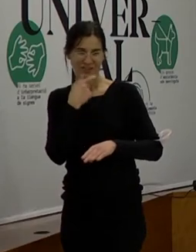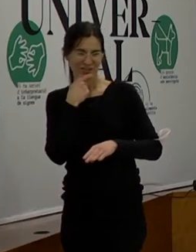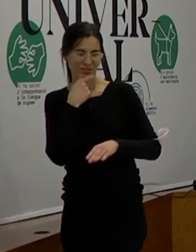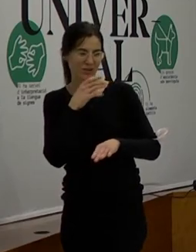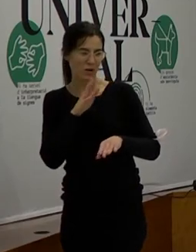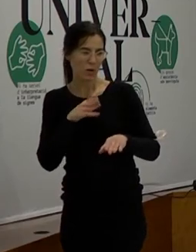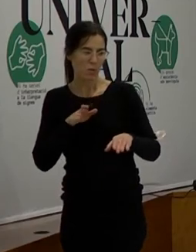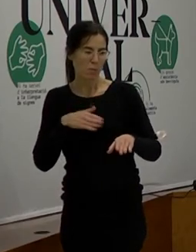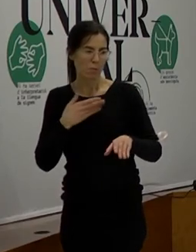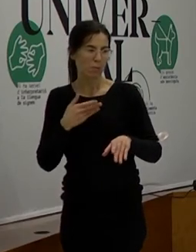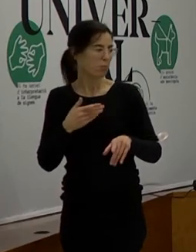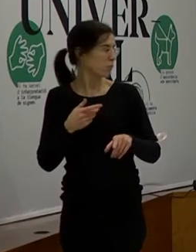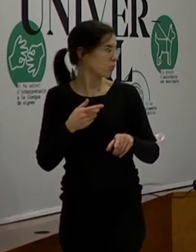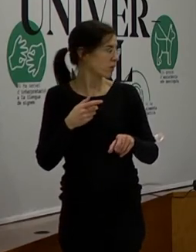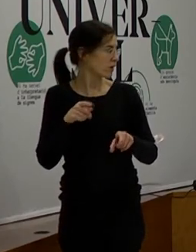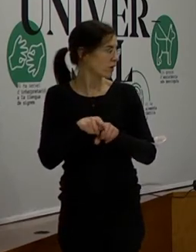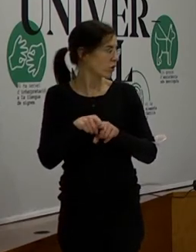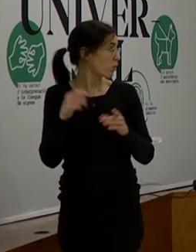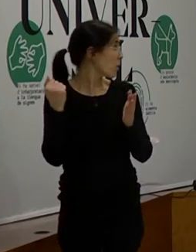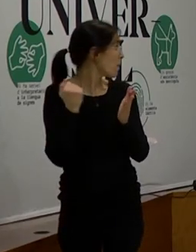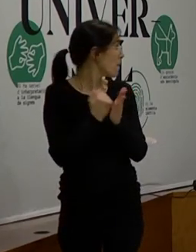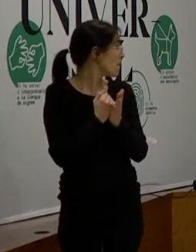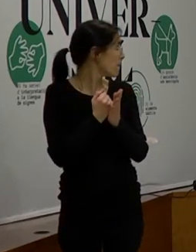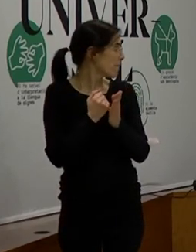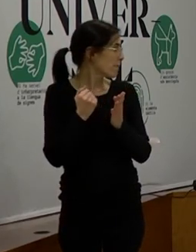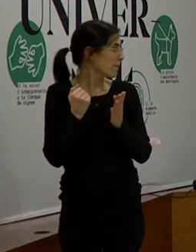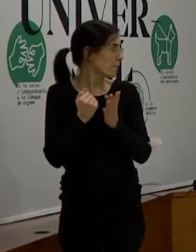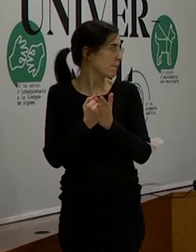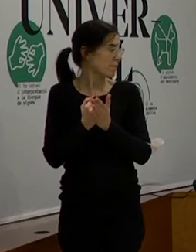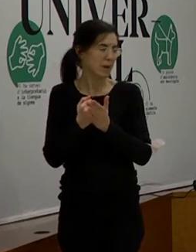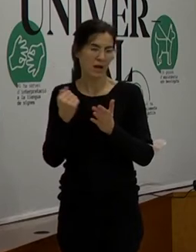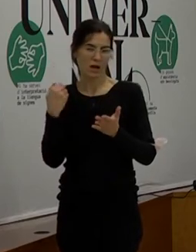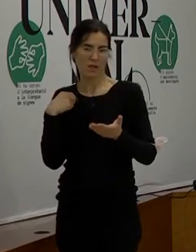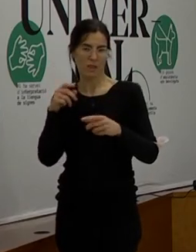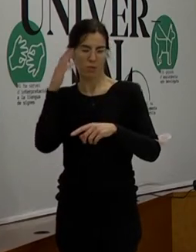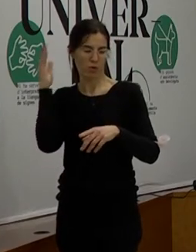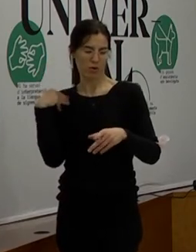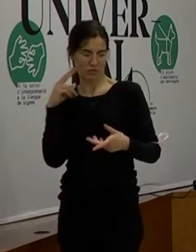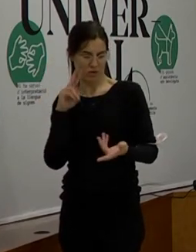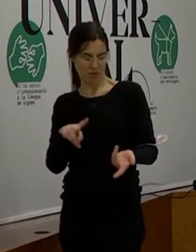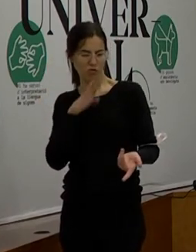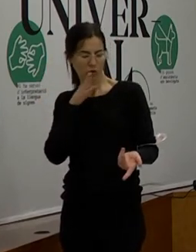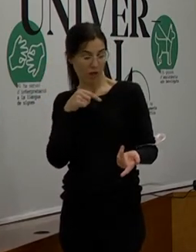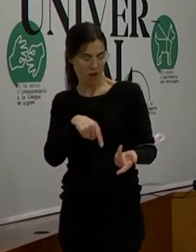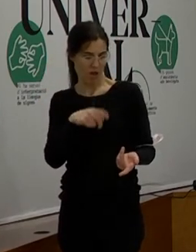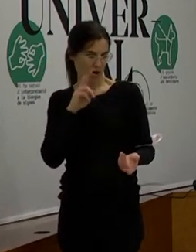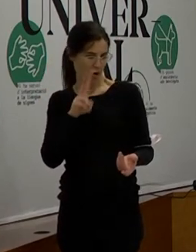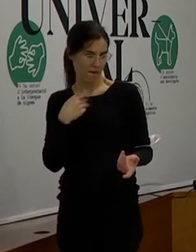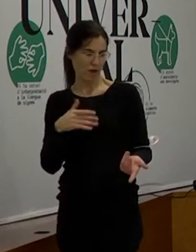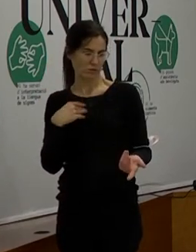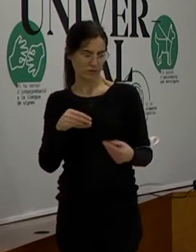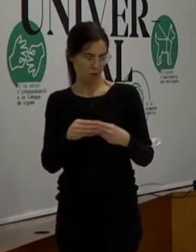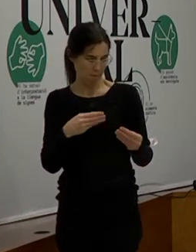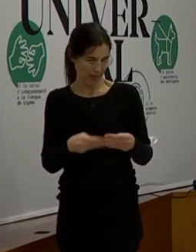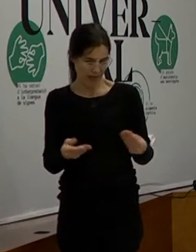En marca del pueblo. Ah, on està vostè? A Cardedeu, que no veu que és Cardedeu això. Aquest material